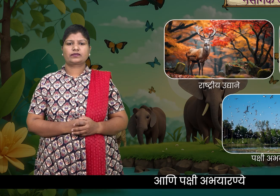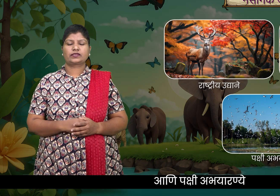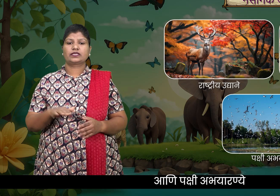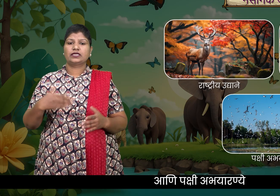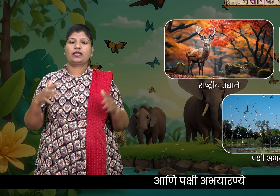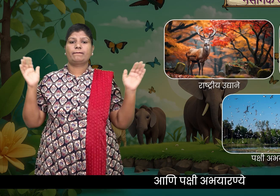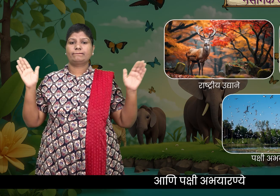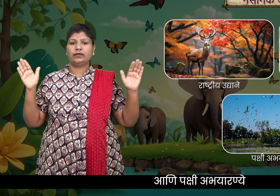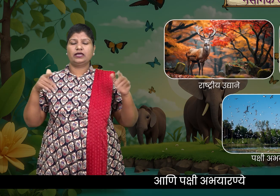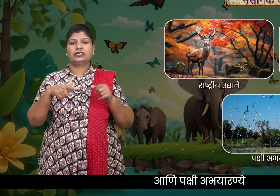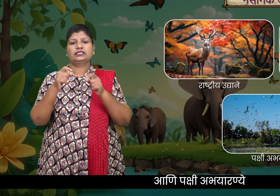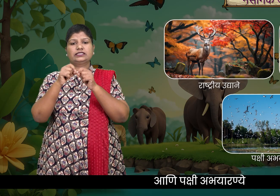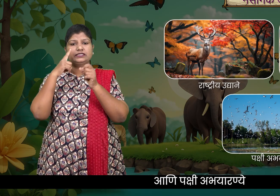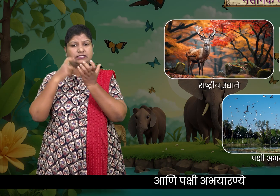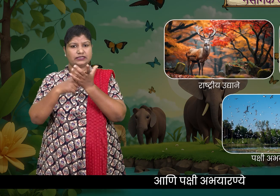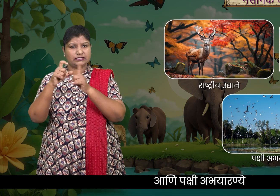पक्षी अभयारण्ये